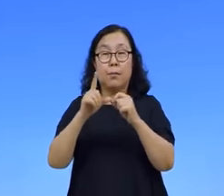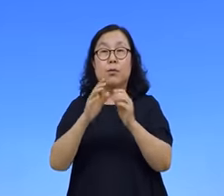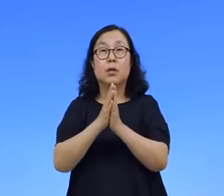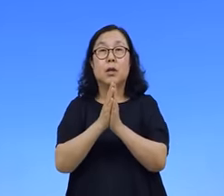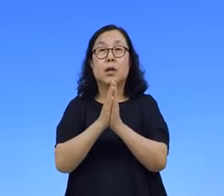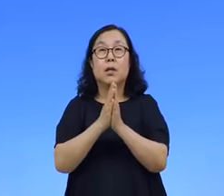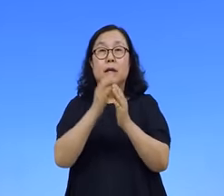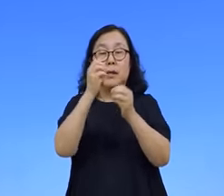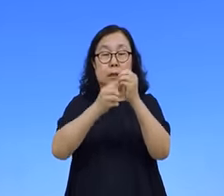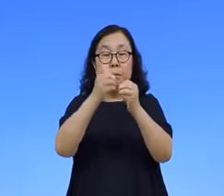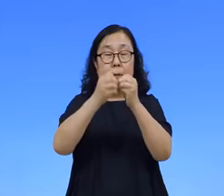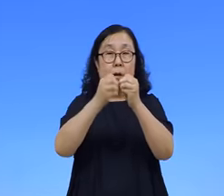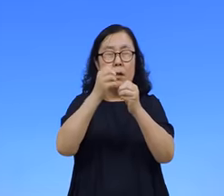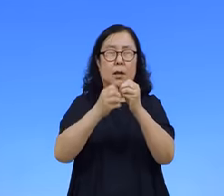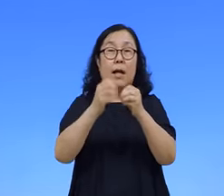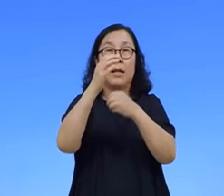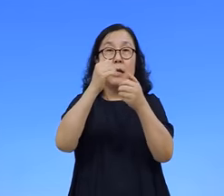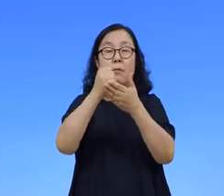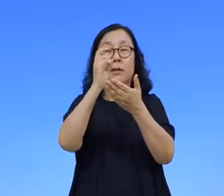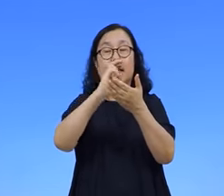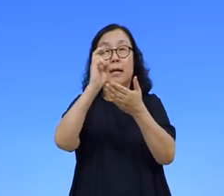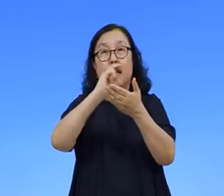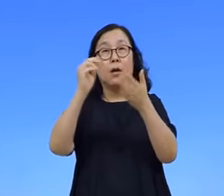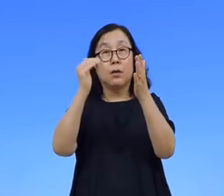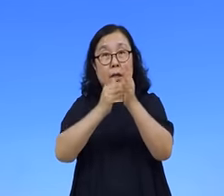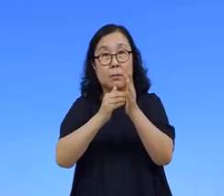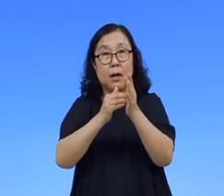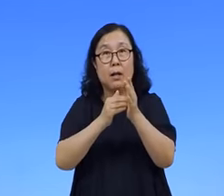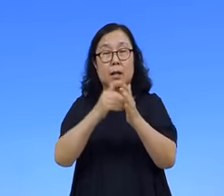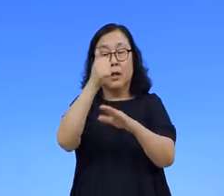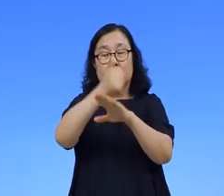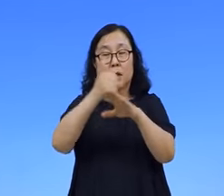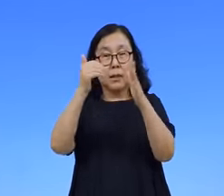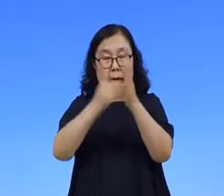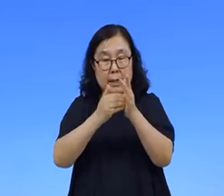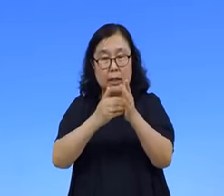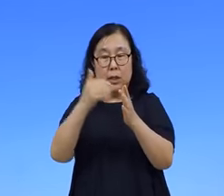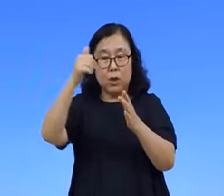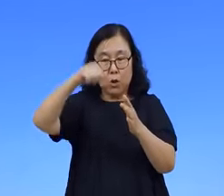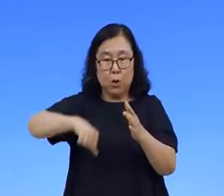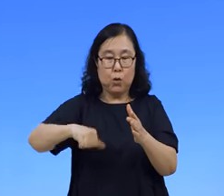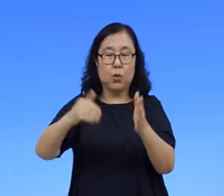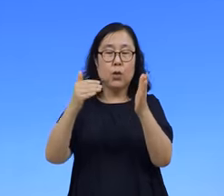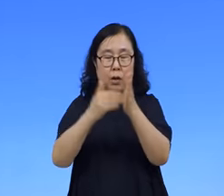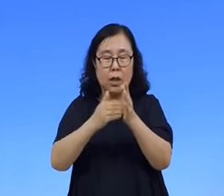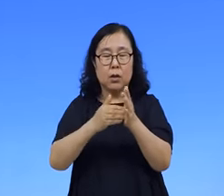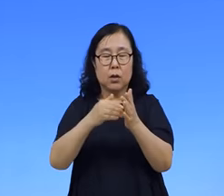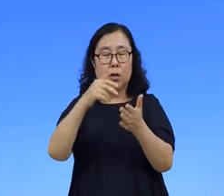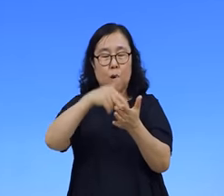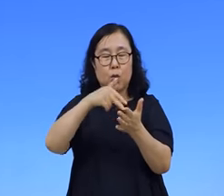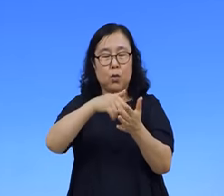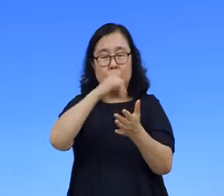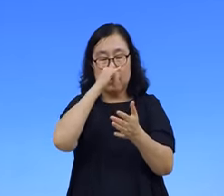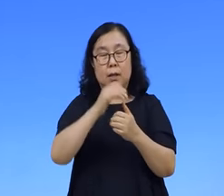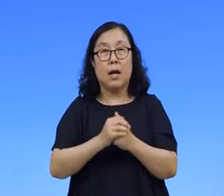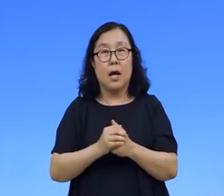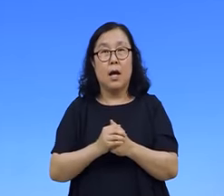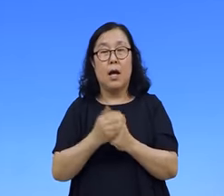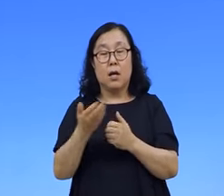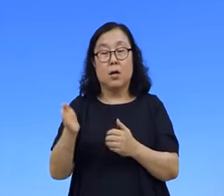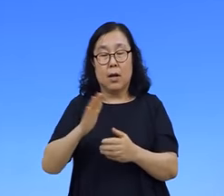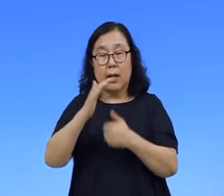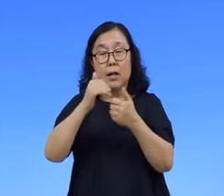하는 것으로 끝이 나는데요, 어떤 또 시편에 보면은 끝까지 저주로 끝나는 그런 구절도 있습니다. 그런데